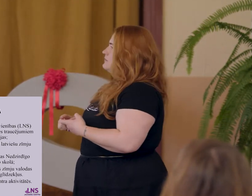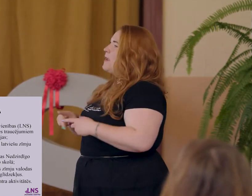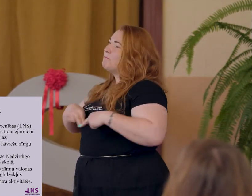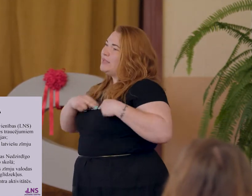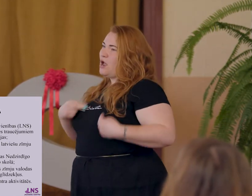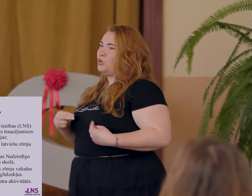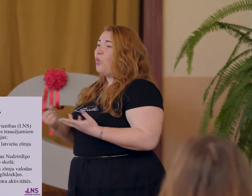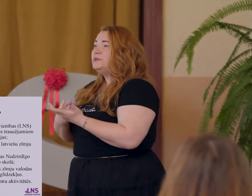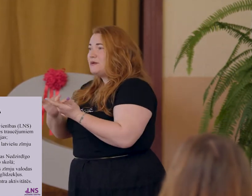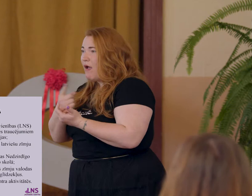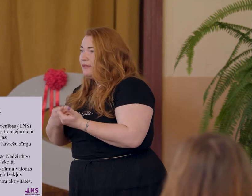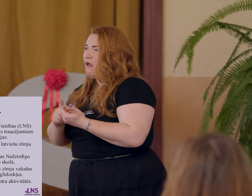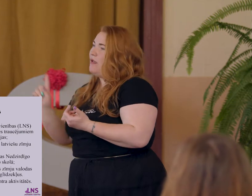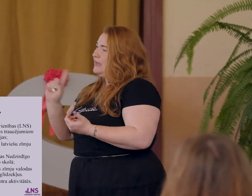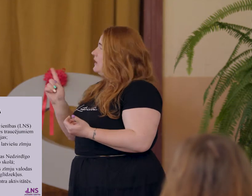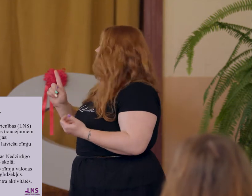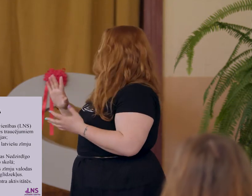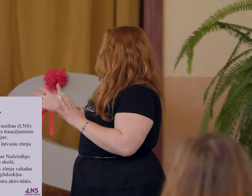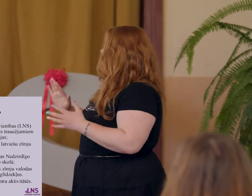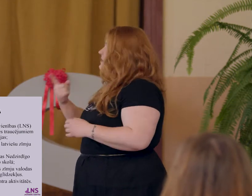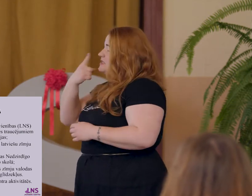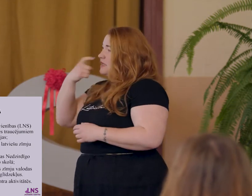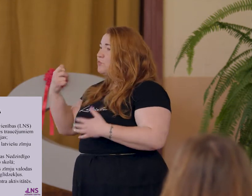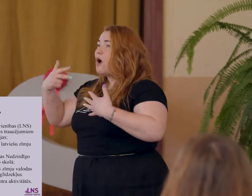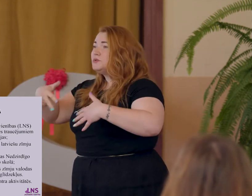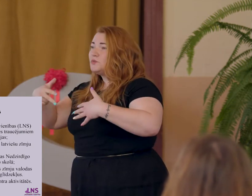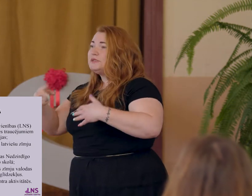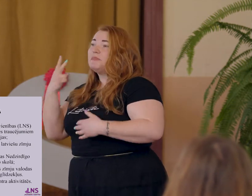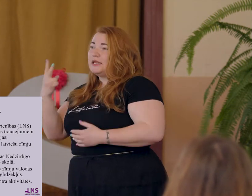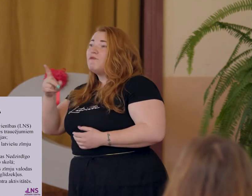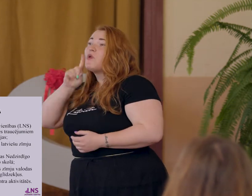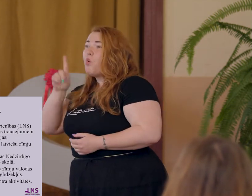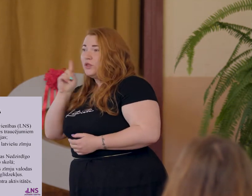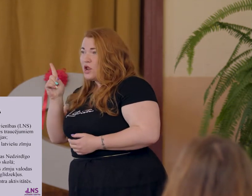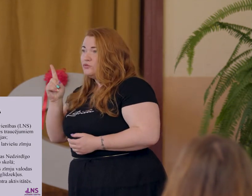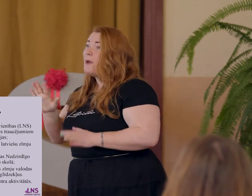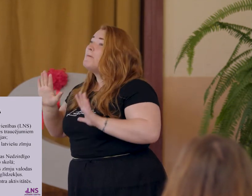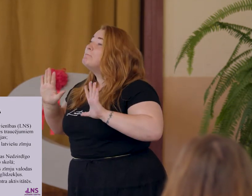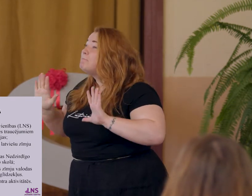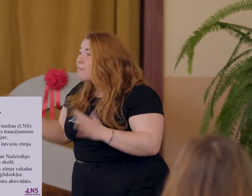savienībā biedru uzskaitē ir apmēram 182